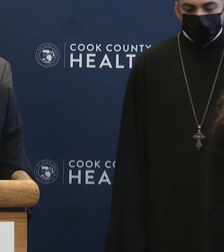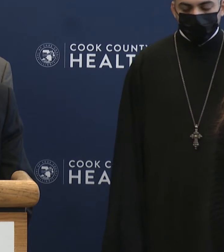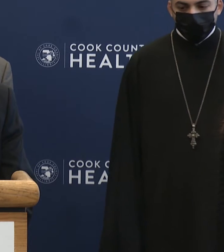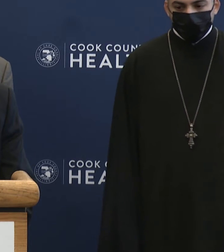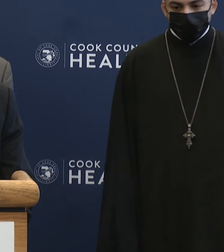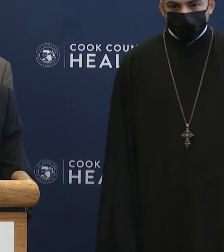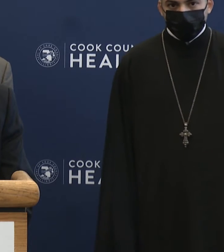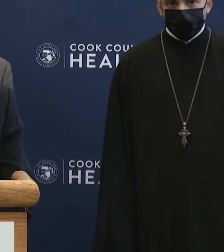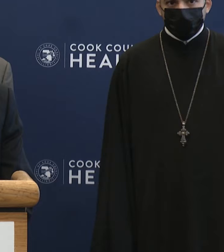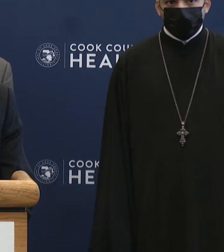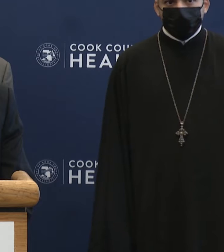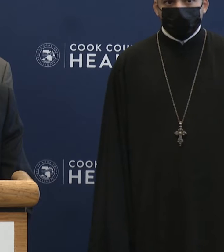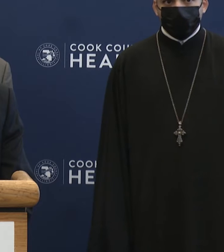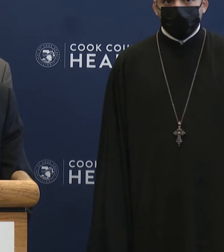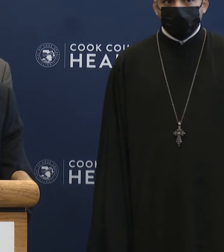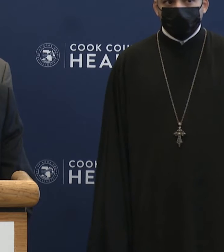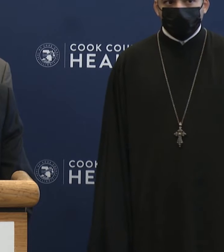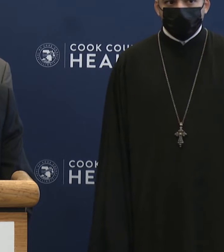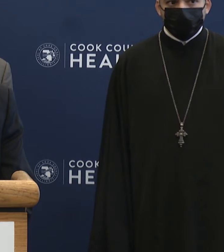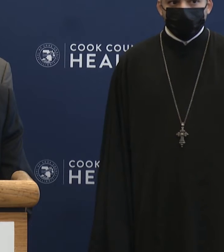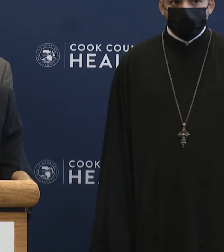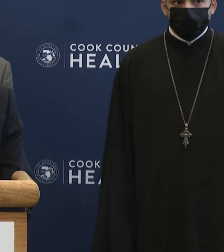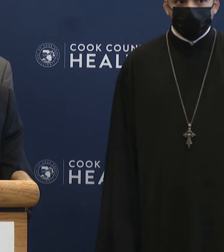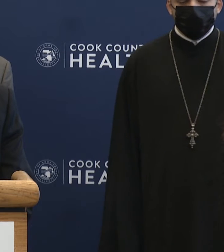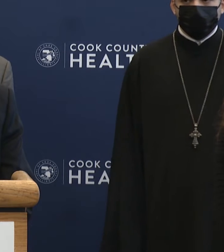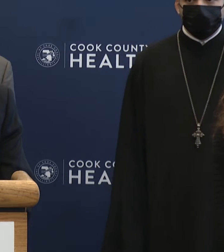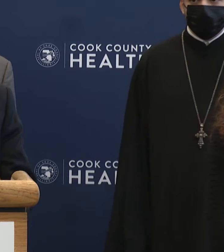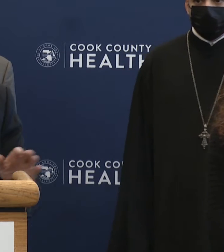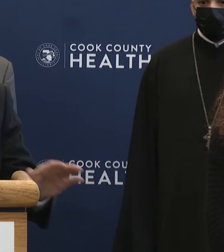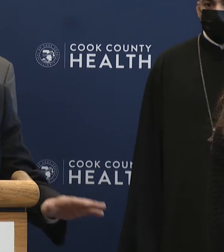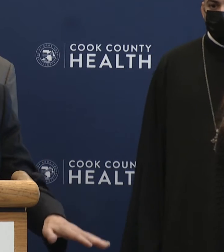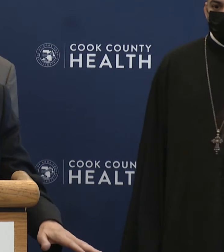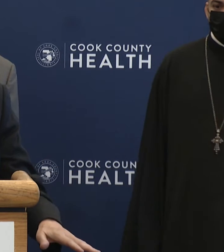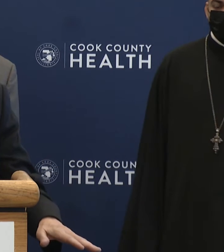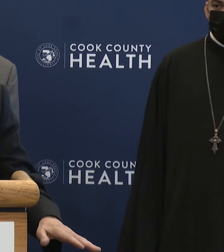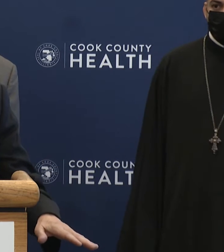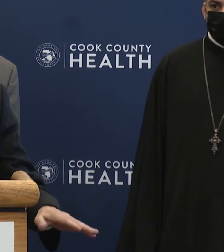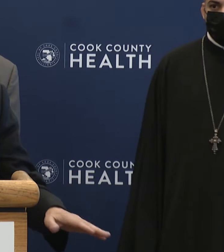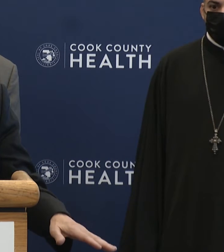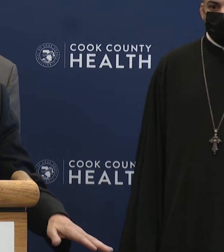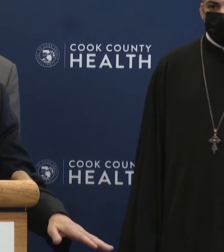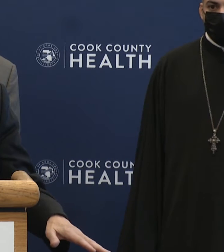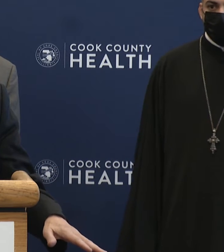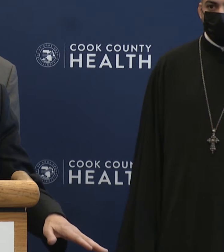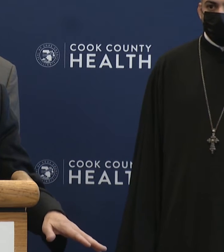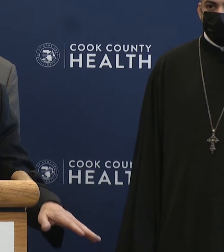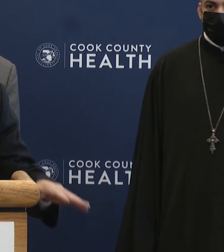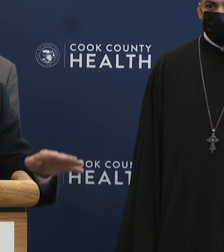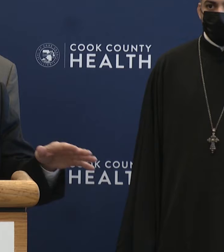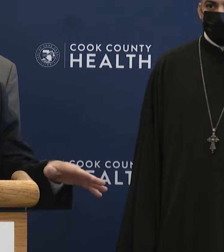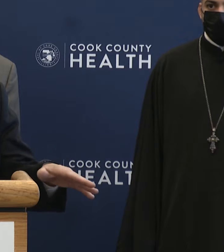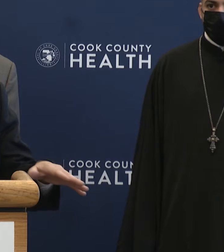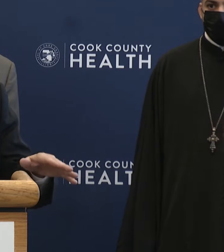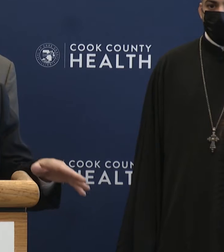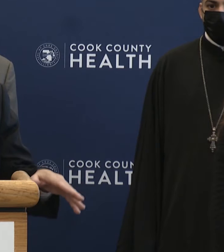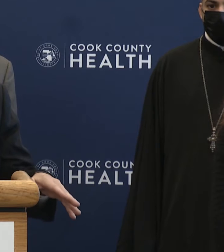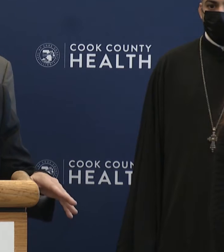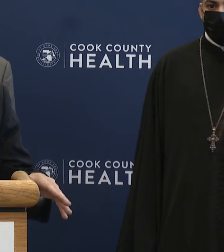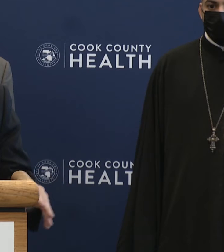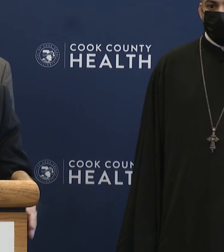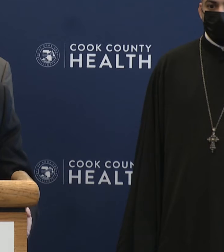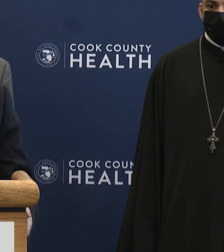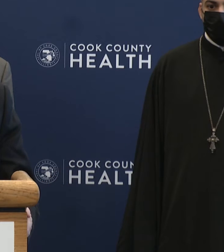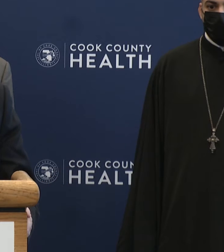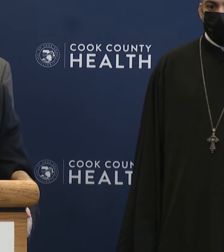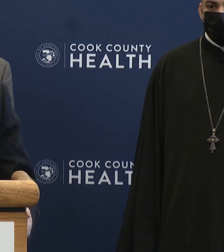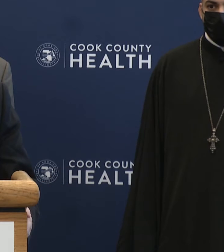su propia salud, por sus seres queridos, especialmente los chicos, los pequeñitos y los